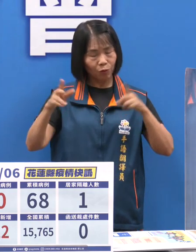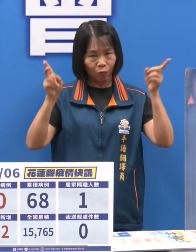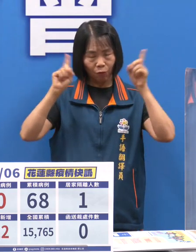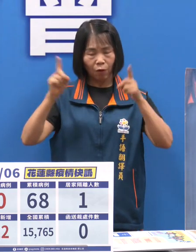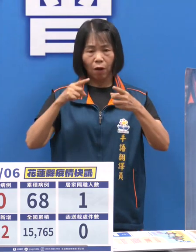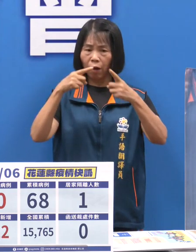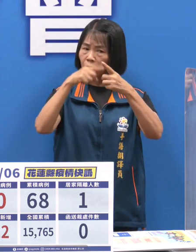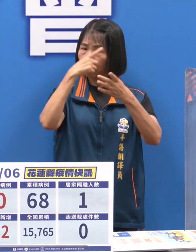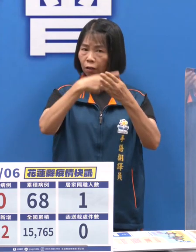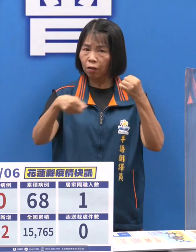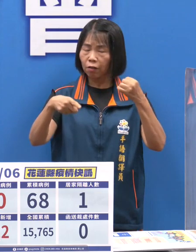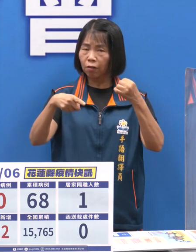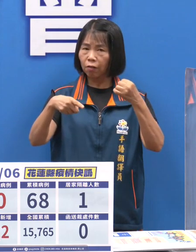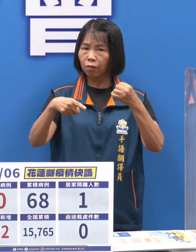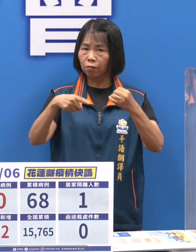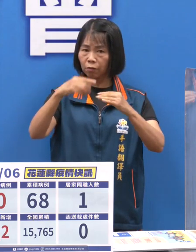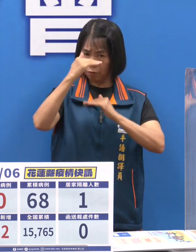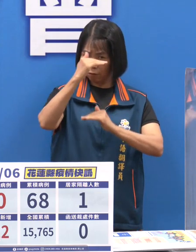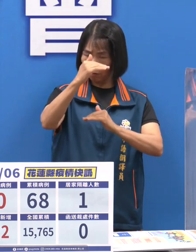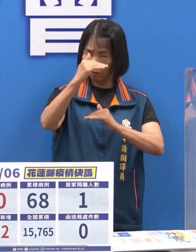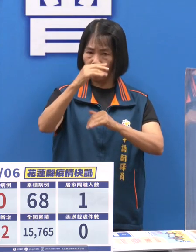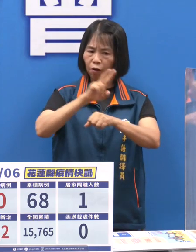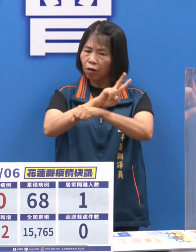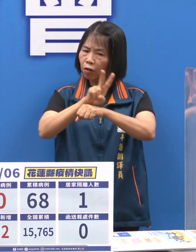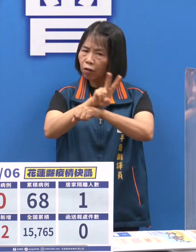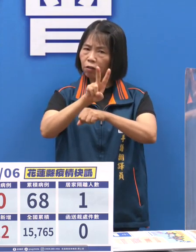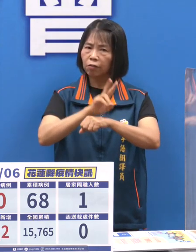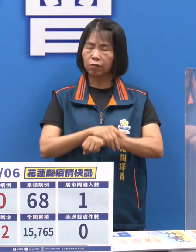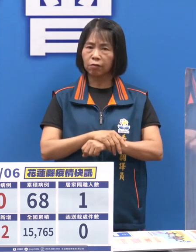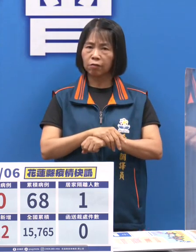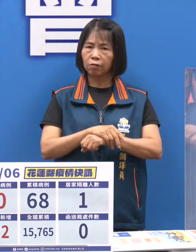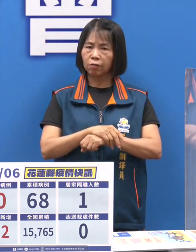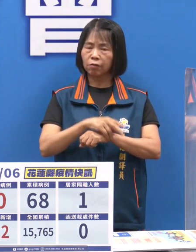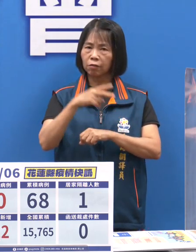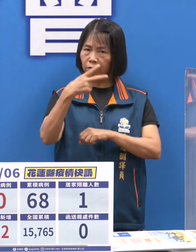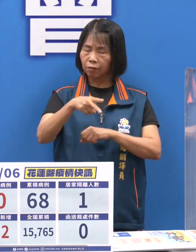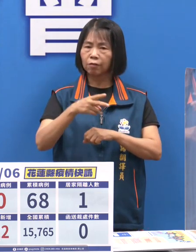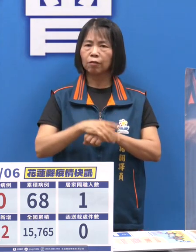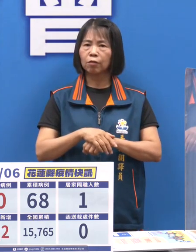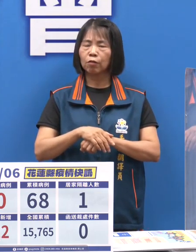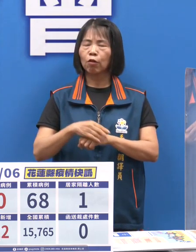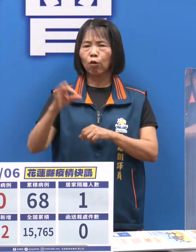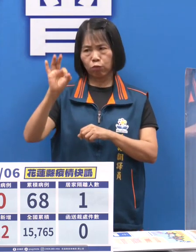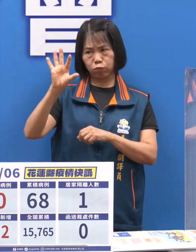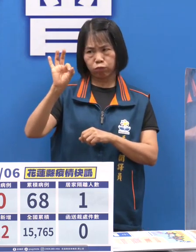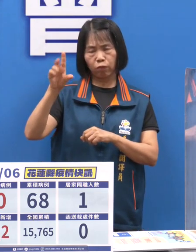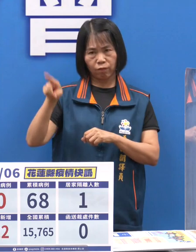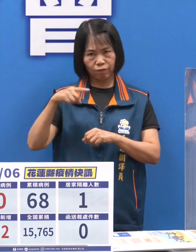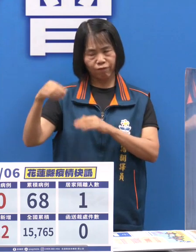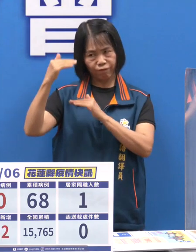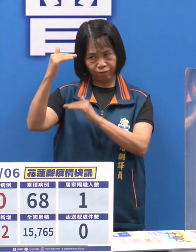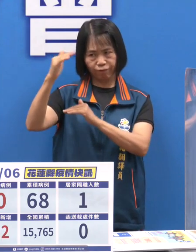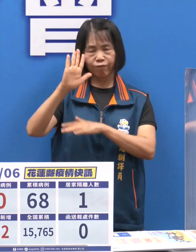数在一个时段2小时，容留的人数是以500人为